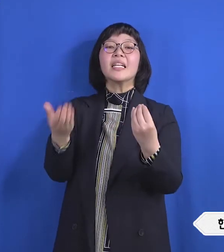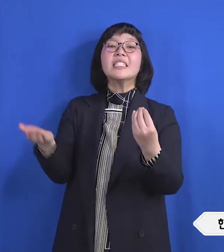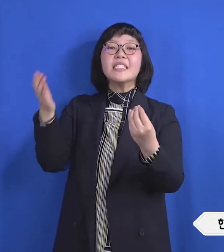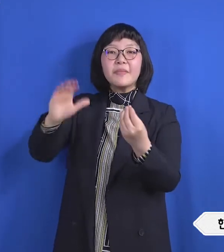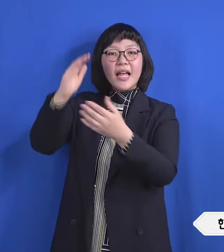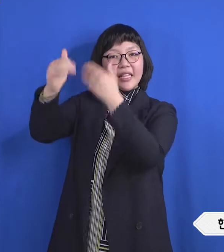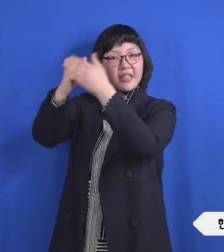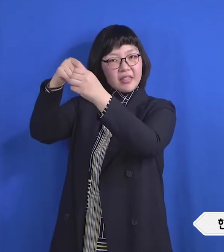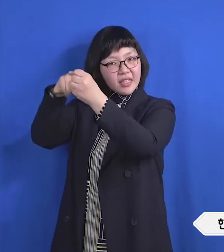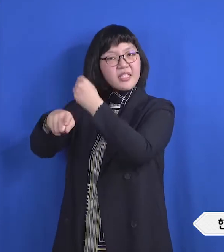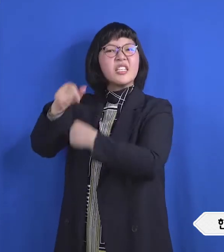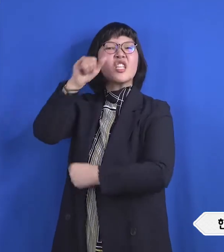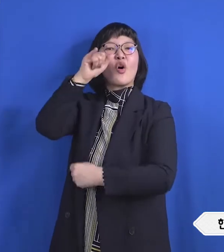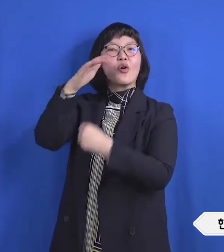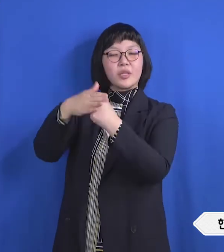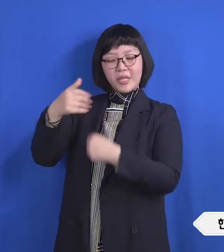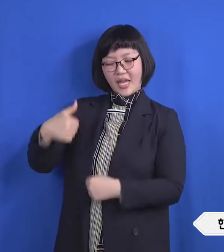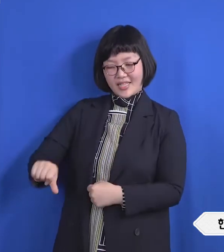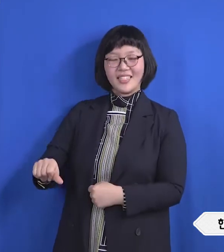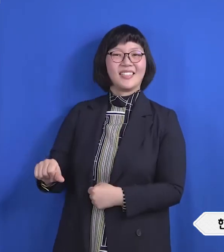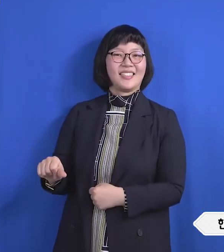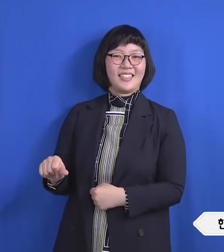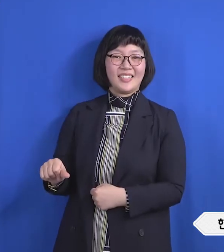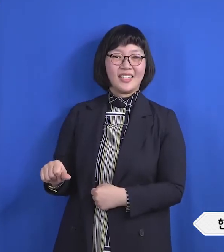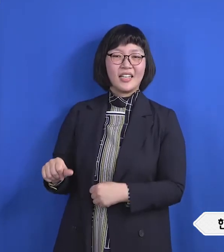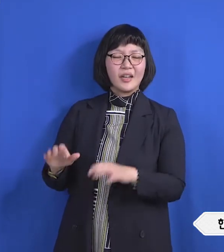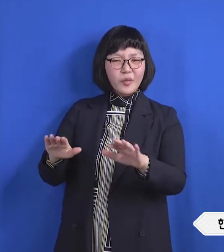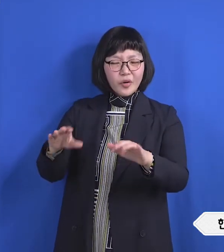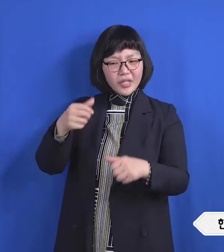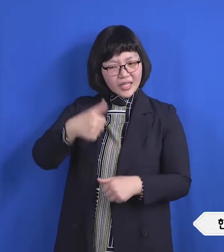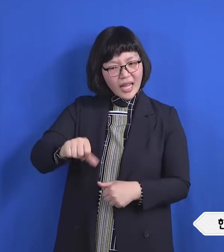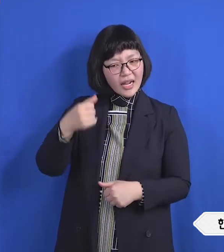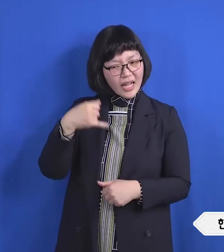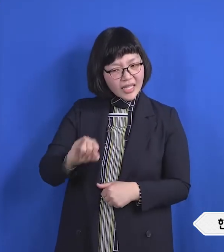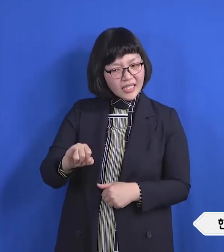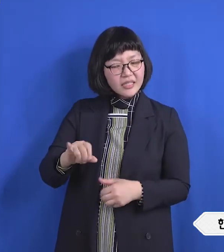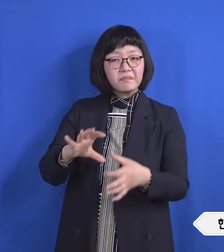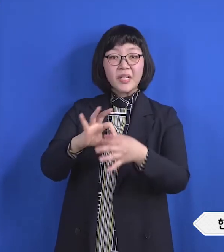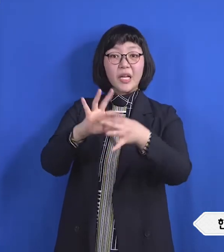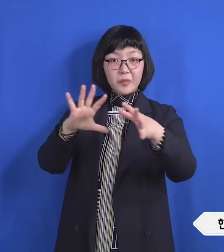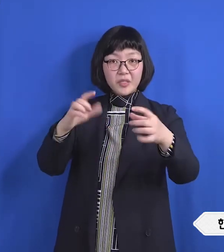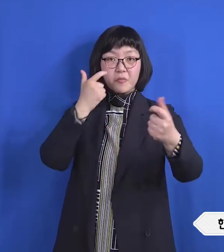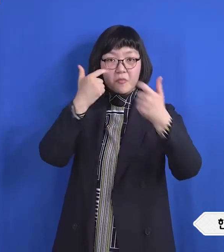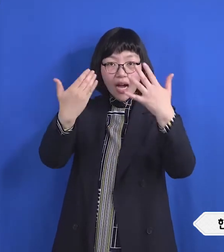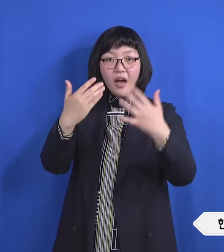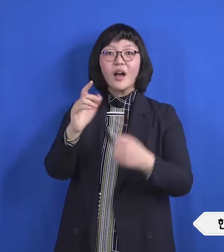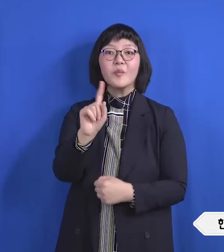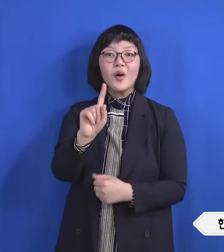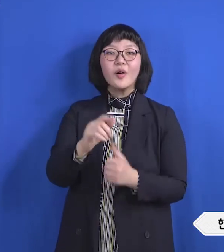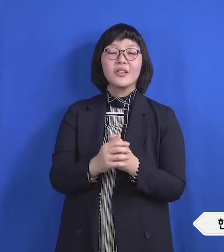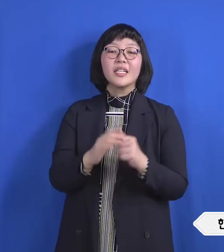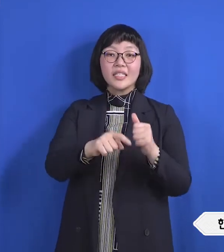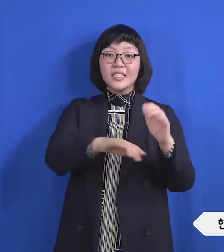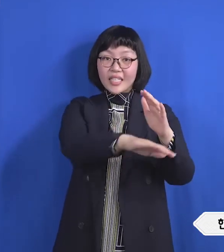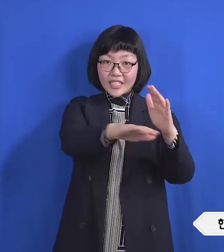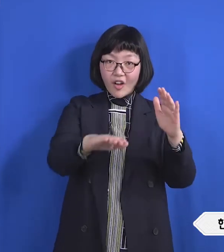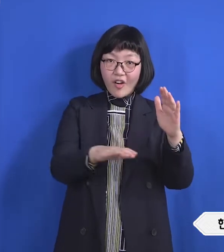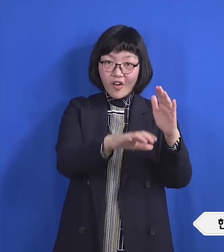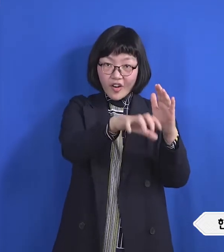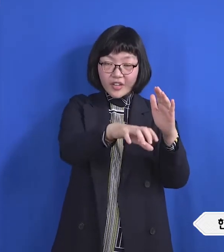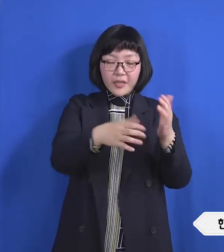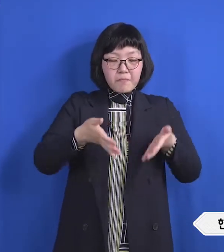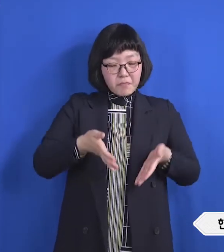계시기 때문에 그렇게 된 것이죠. 아들이든 딸이든 분명한 것은, 그 가정에서 얻은